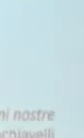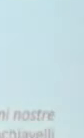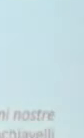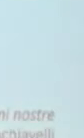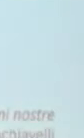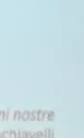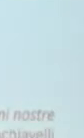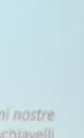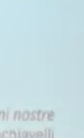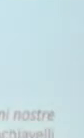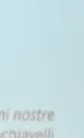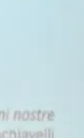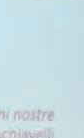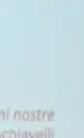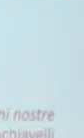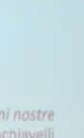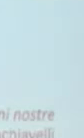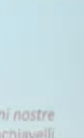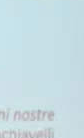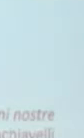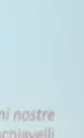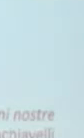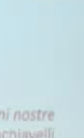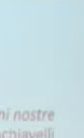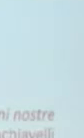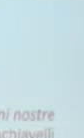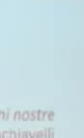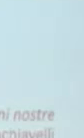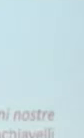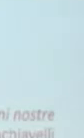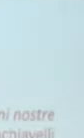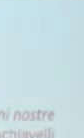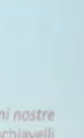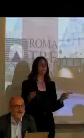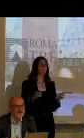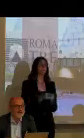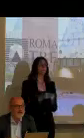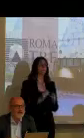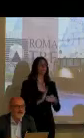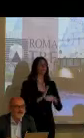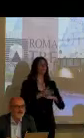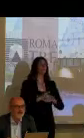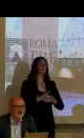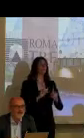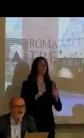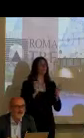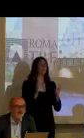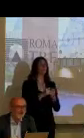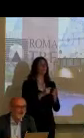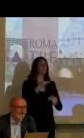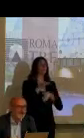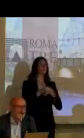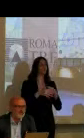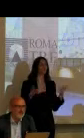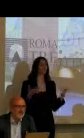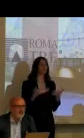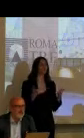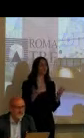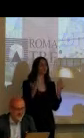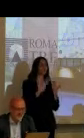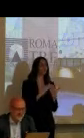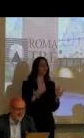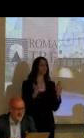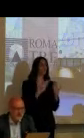vi farò una breve introduzione generale di cosa significa studiare studi umanistici e che cos'è il